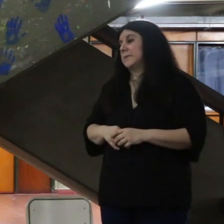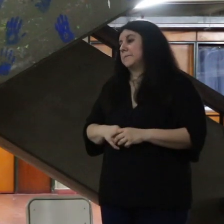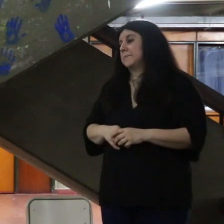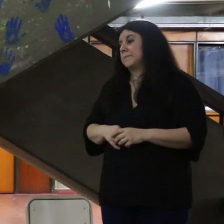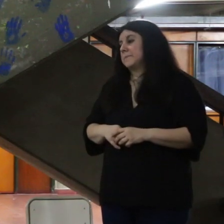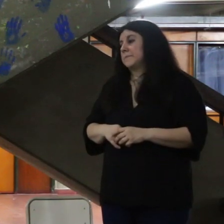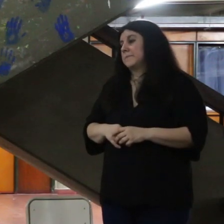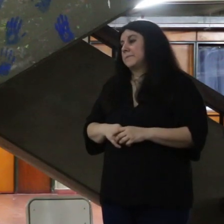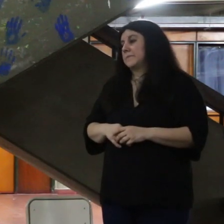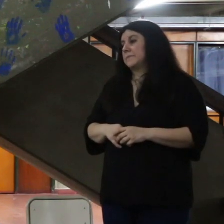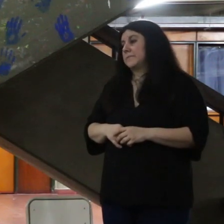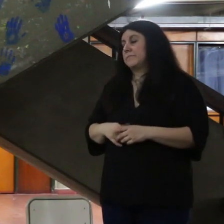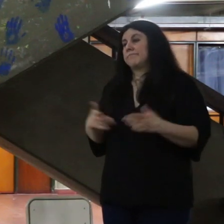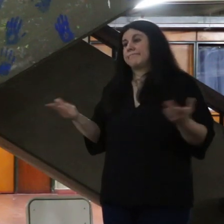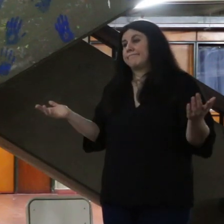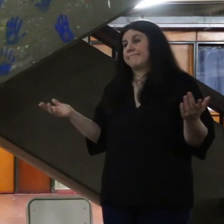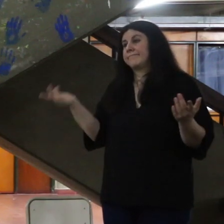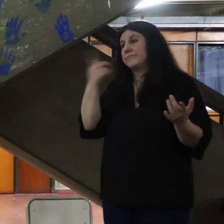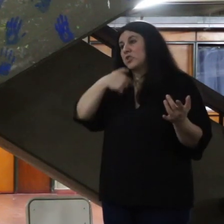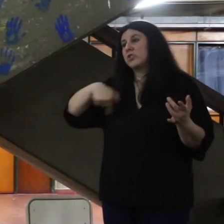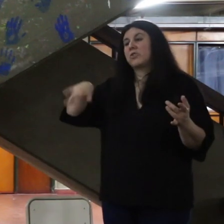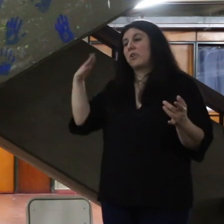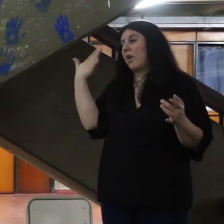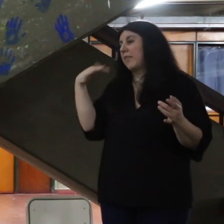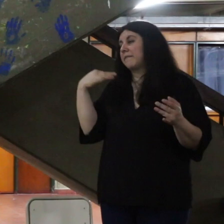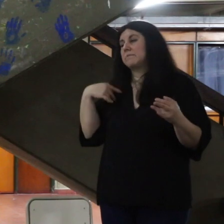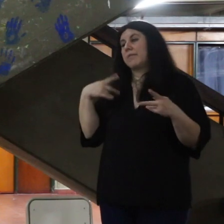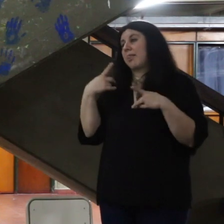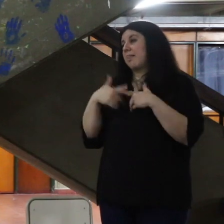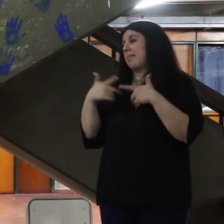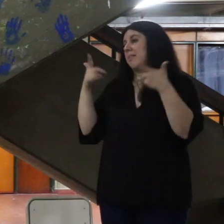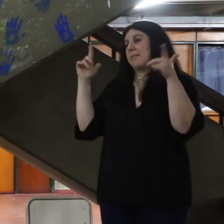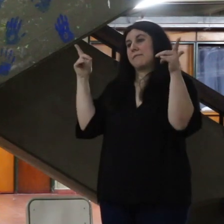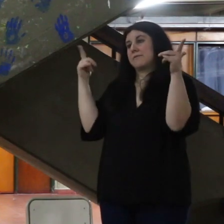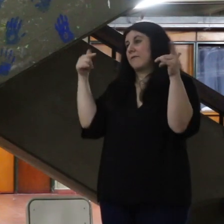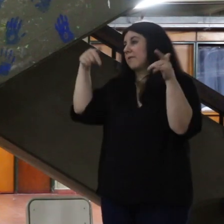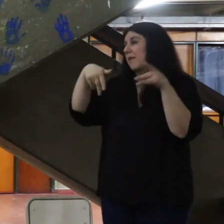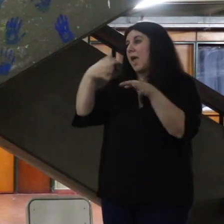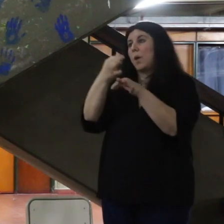tenemos que generar celebraciones y la escuela tiene que ser un lugar de celebración.